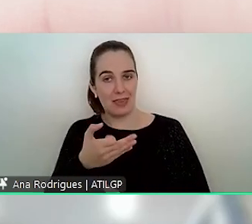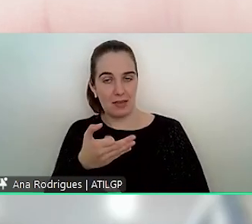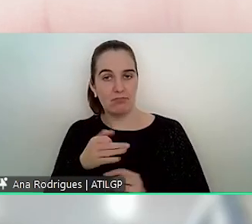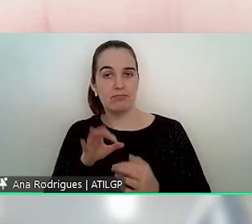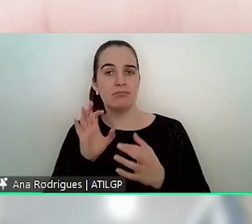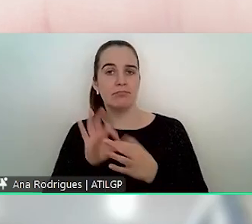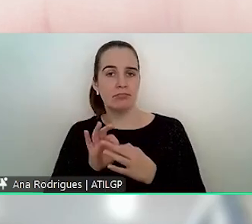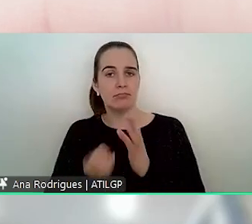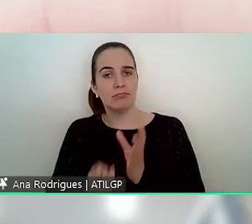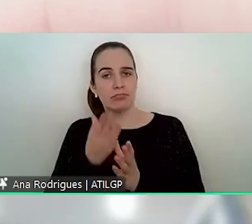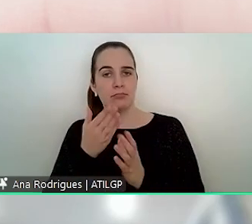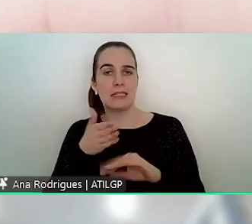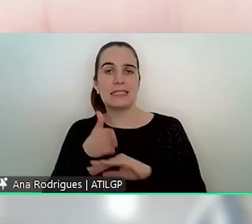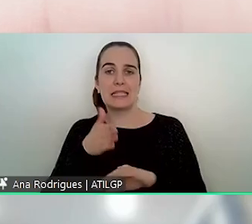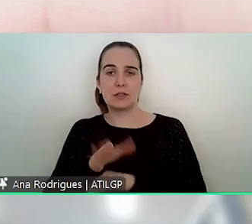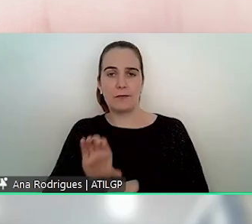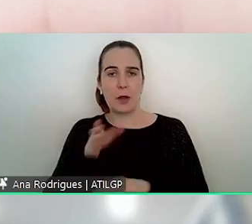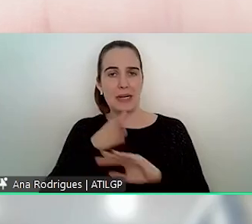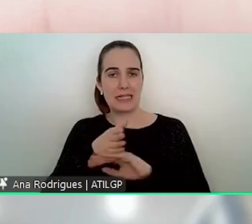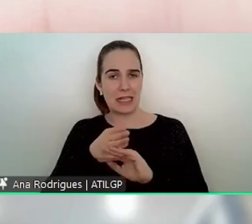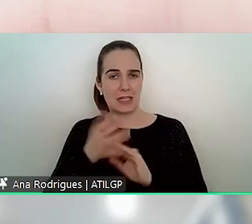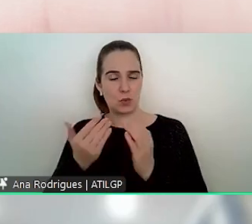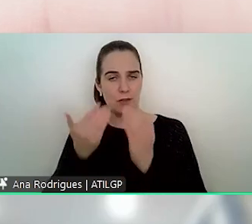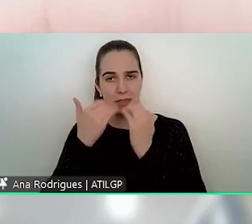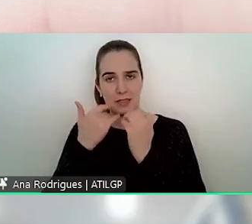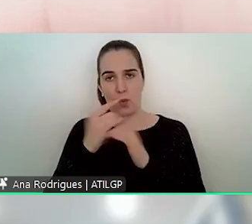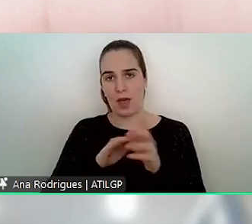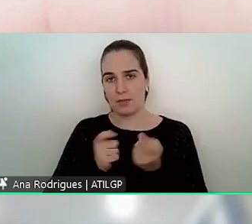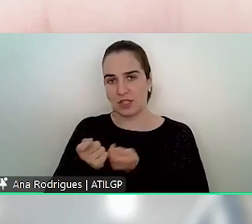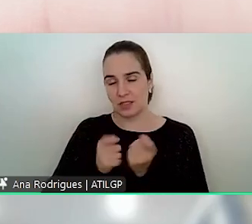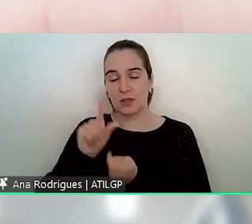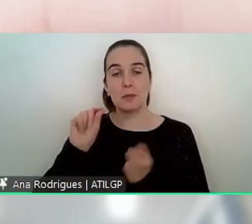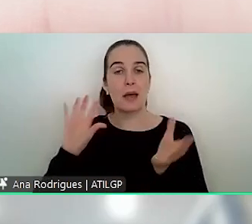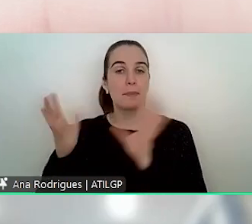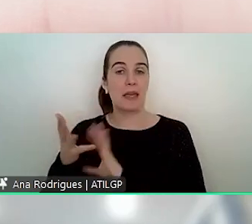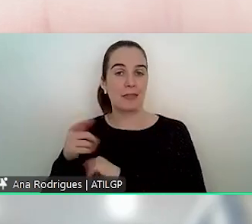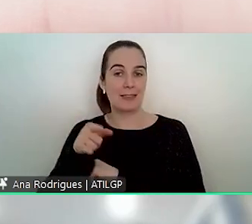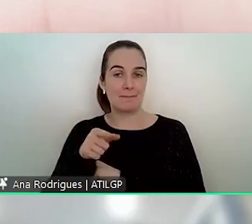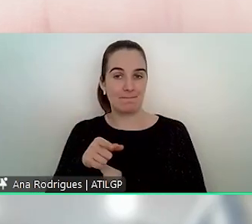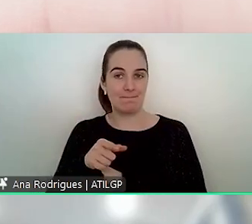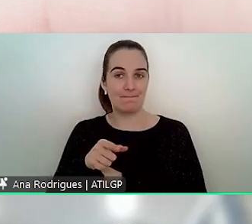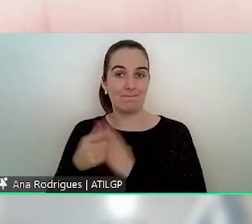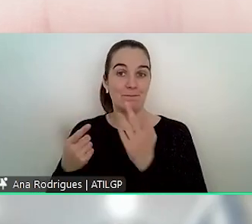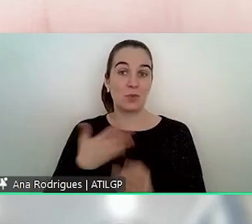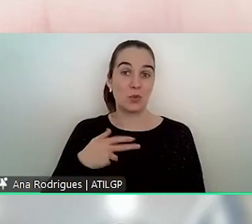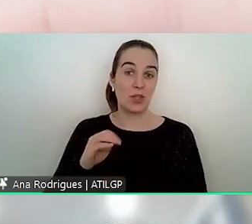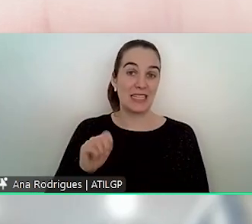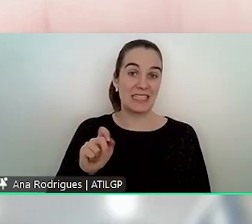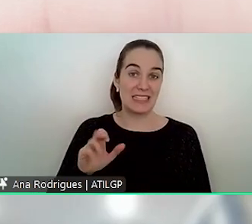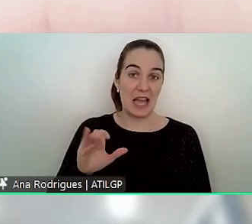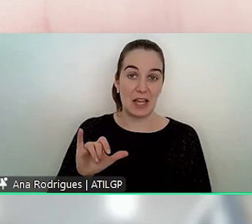de um regime de acesso à informação administrativa e ambiental, está aqui o Dr. Sérgio Pratas,